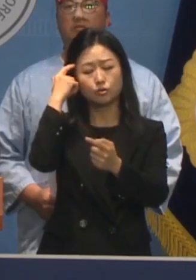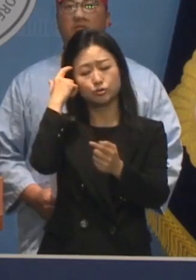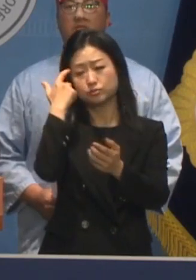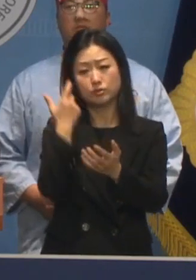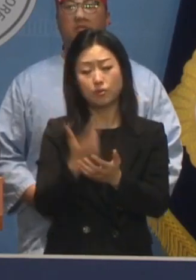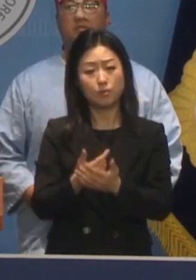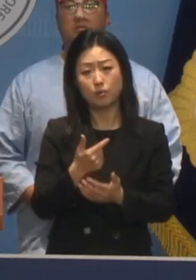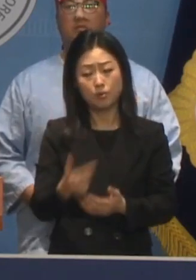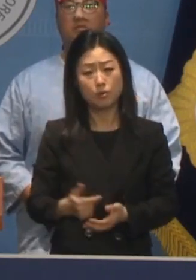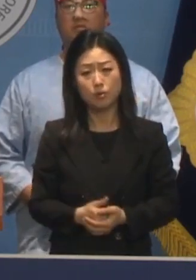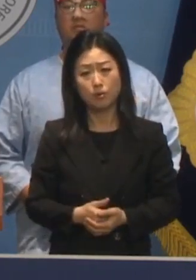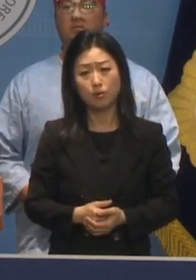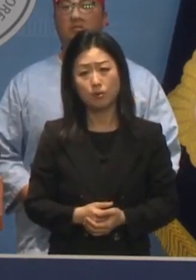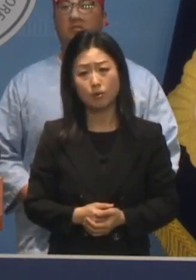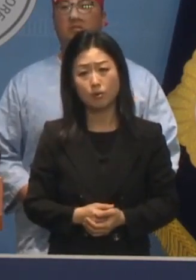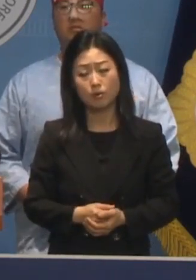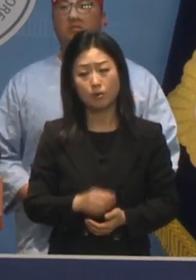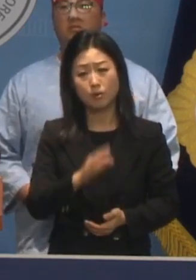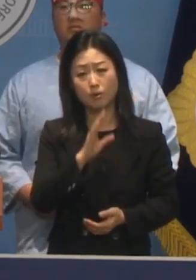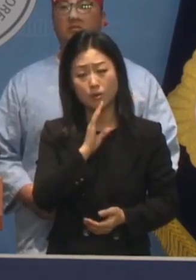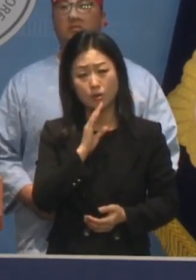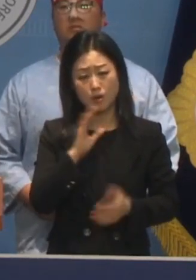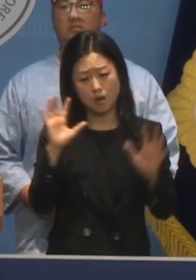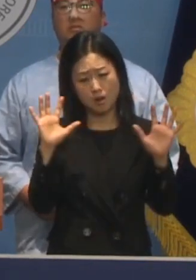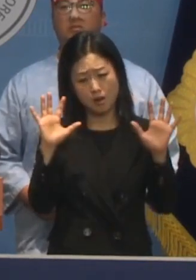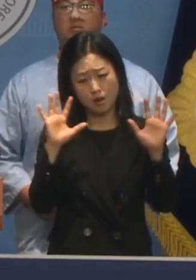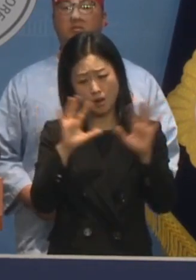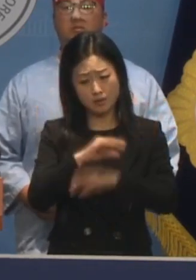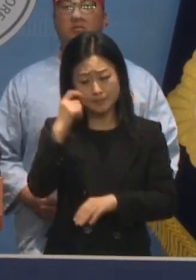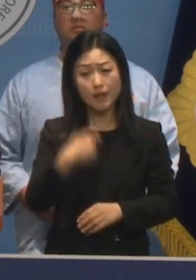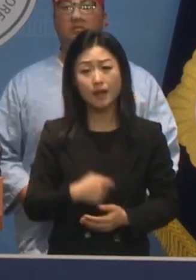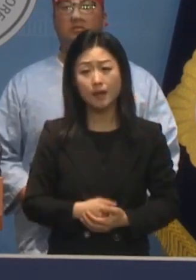대해서 자괴감이 들 정도로 암담한 현실입니다.